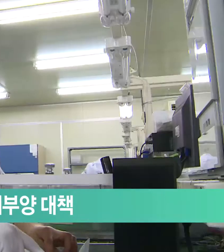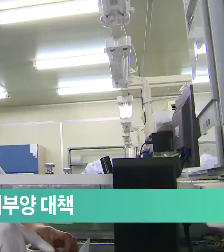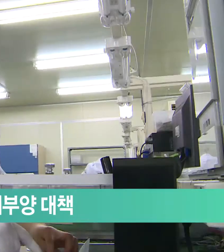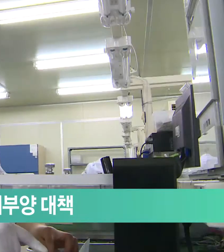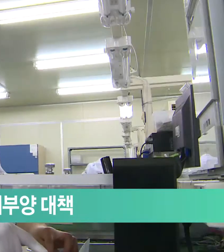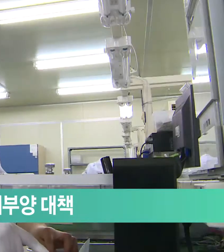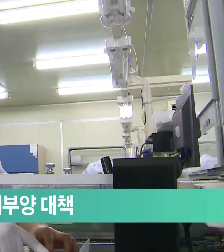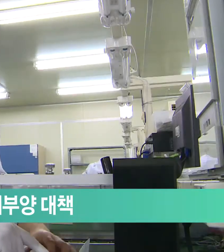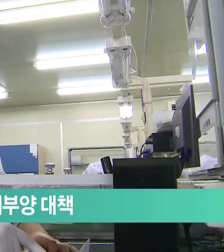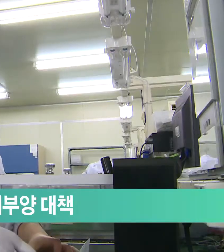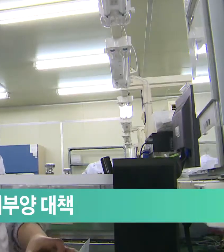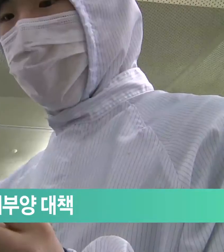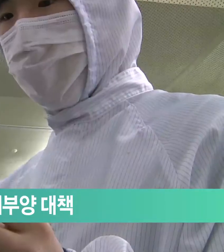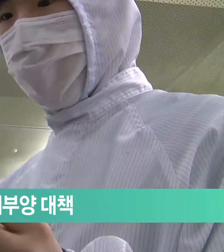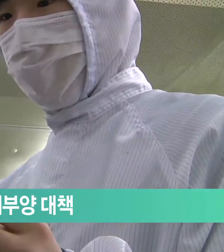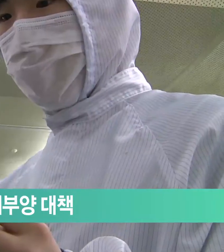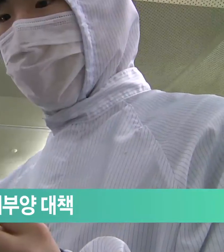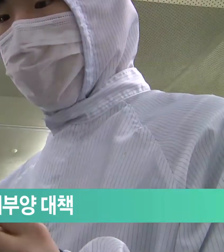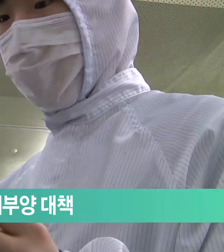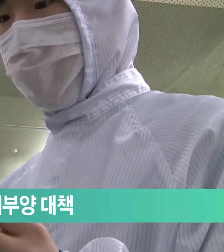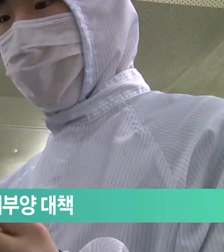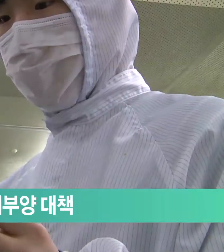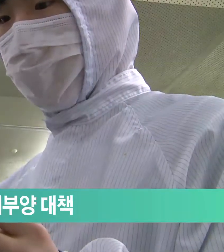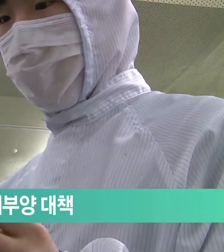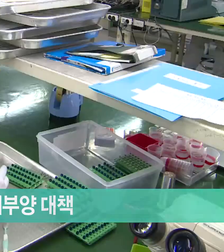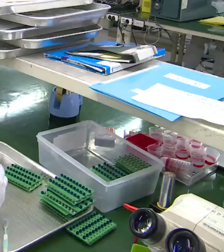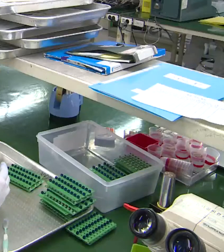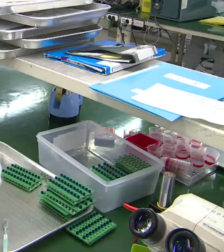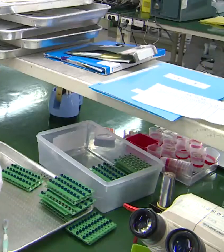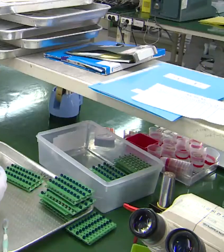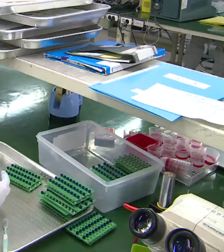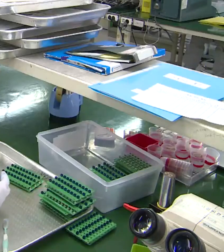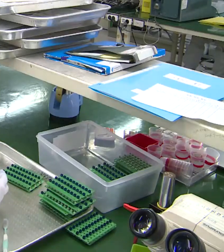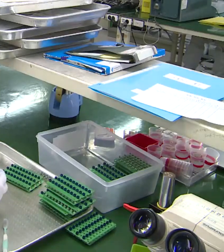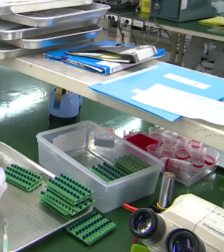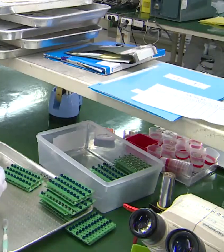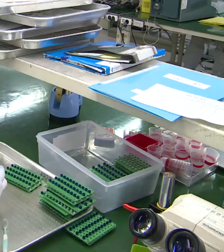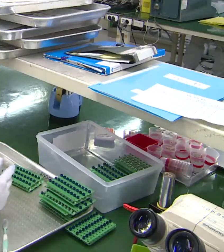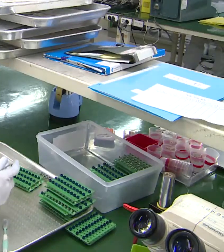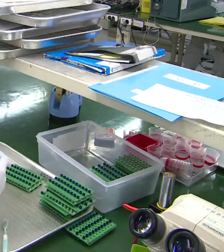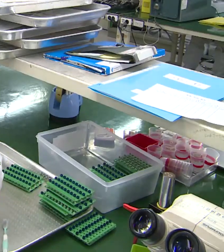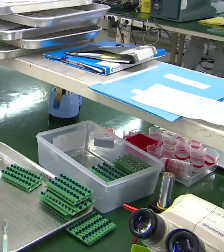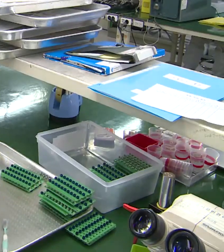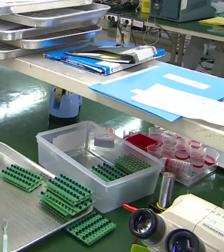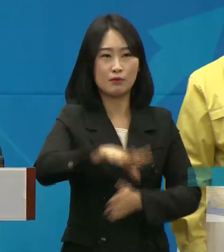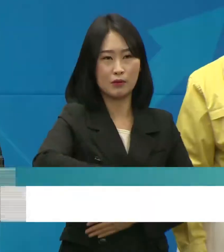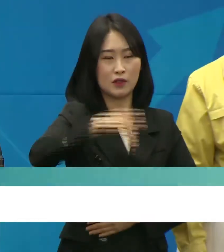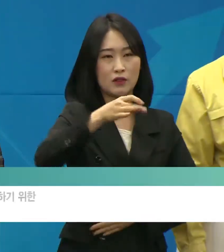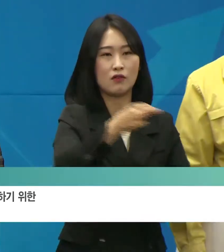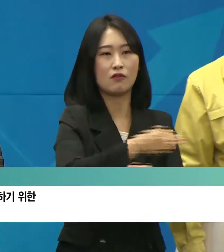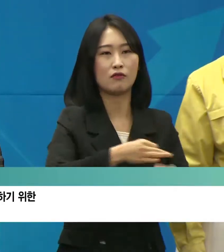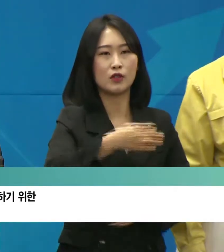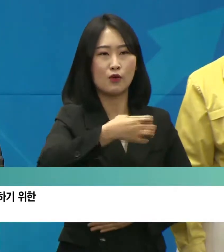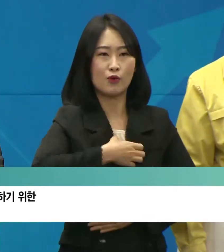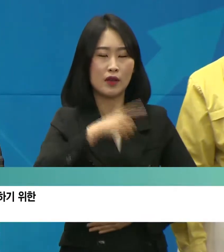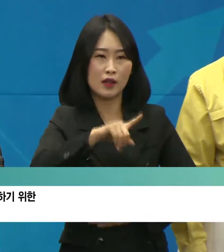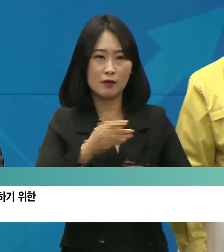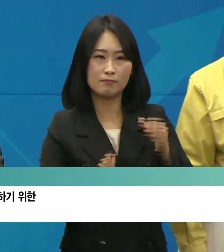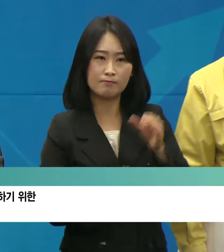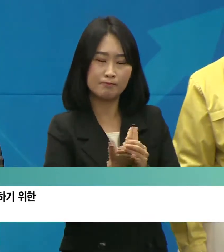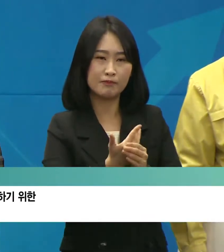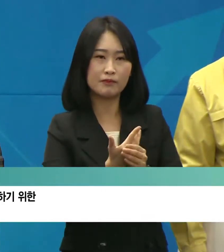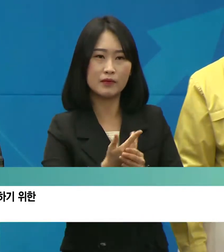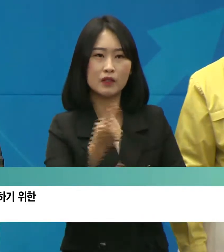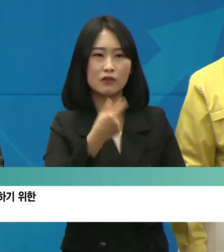고용 등을 효율적으로 관리하고 장기적으로는 경기 성장의 방향성을 모색했습니다. 경제 위기의 신호를